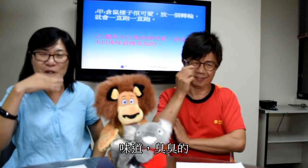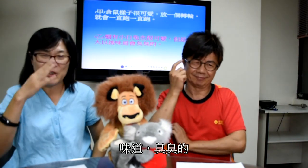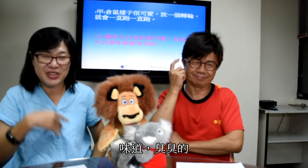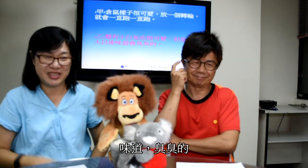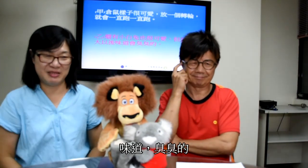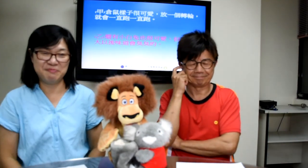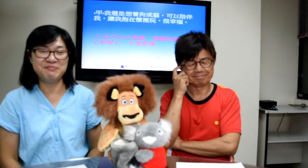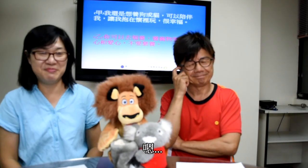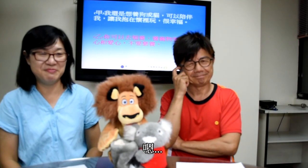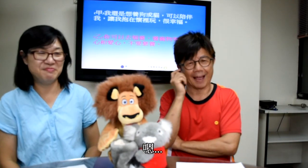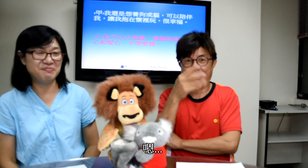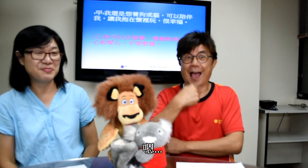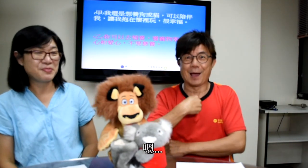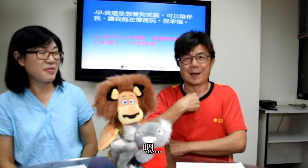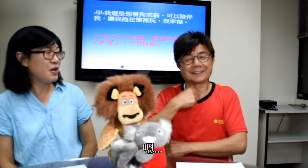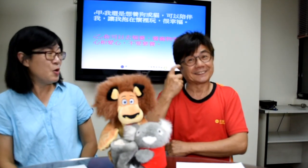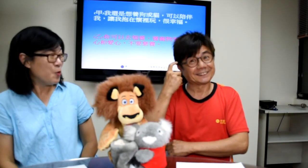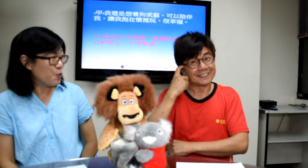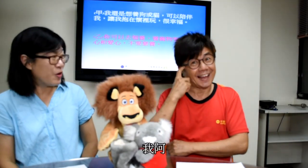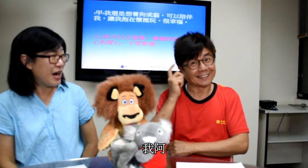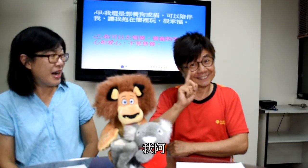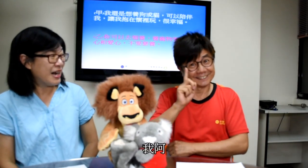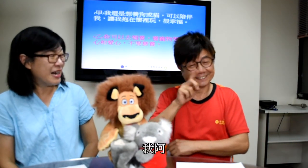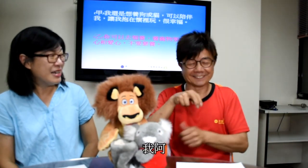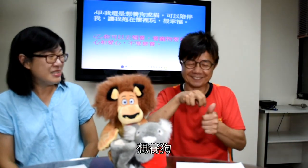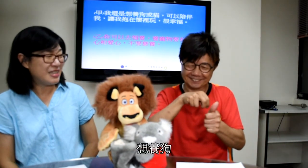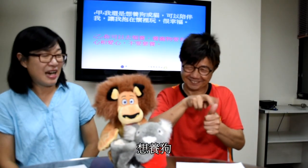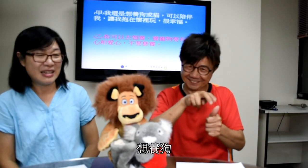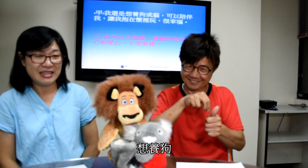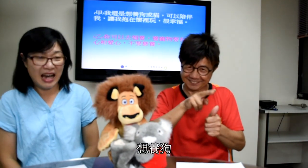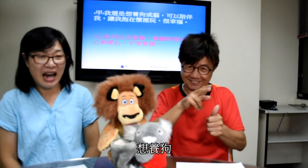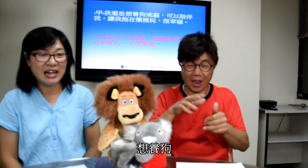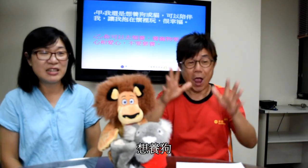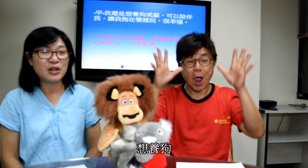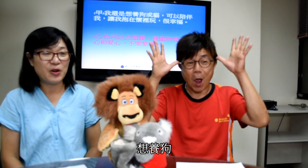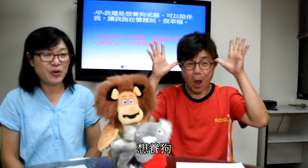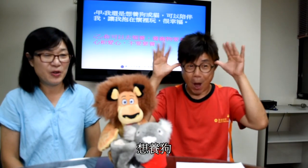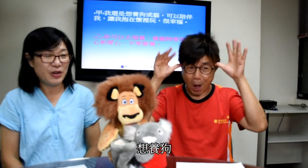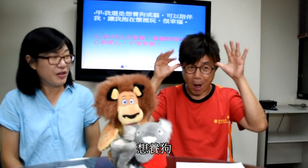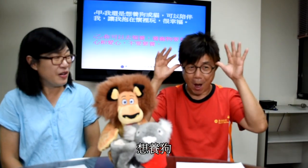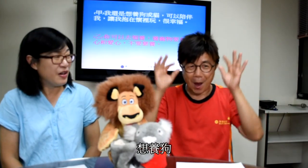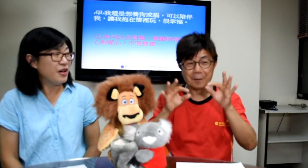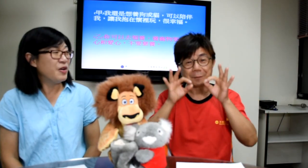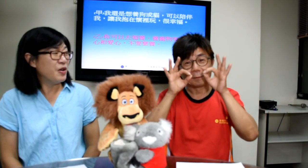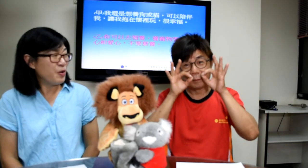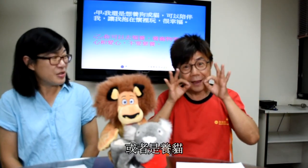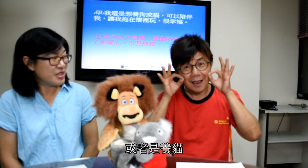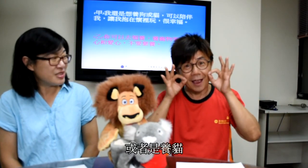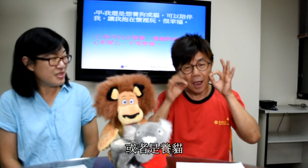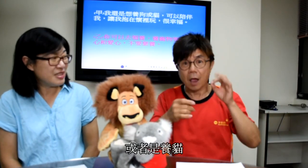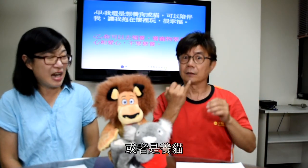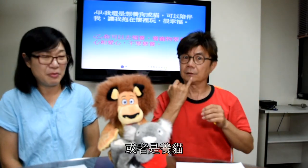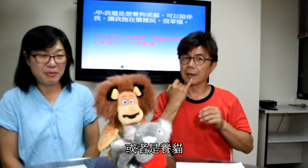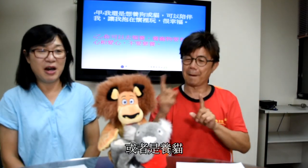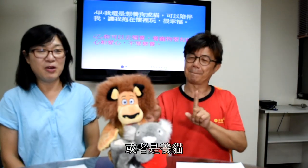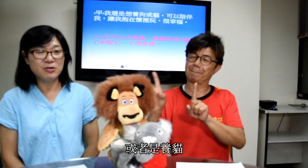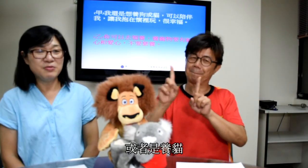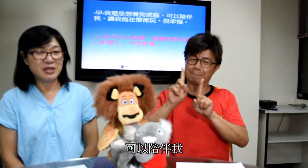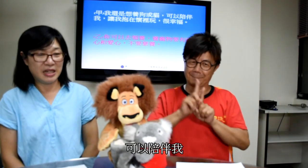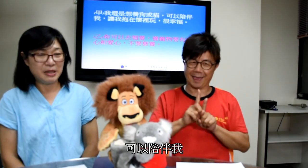的，嗯。我啊想养狗或者是养猫，可以